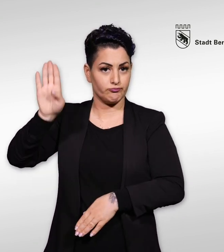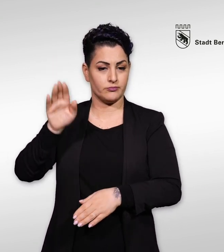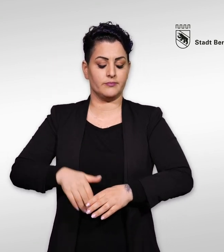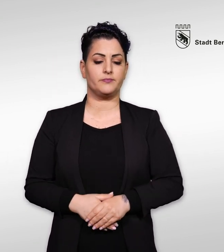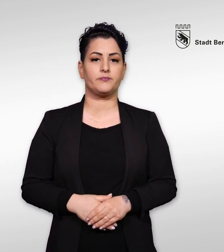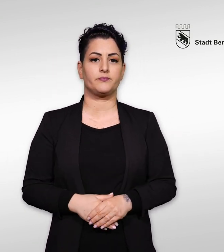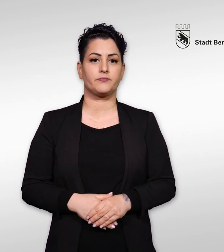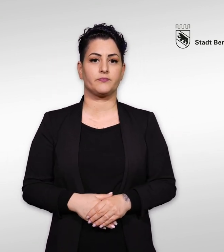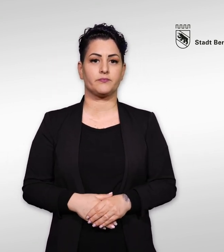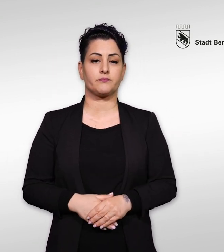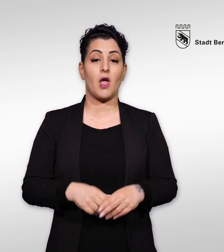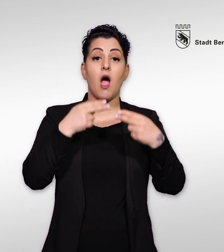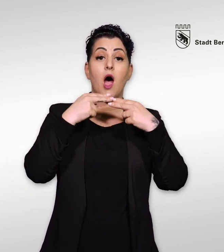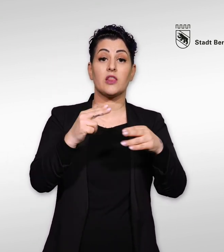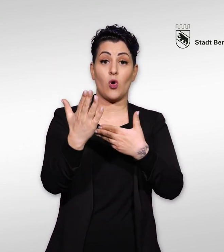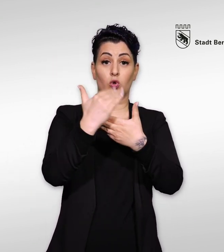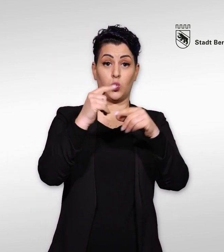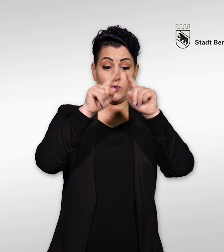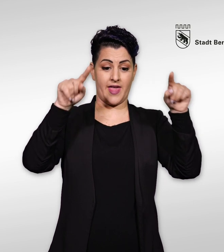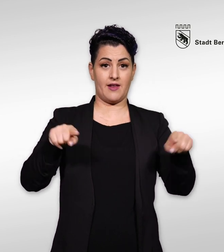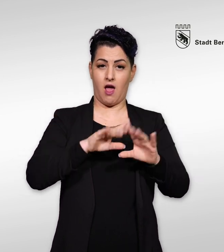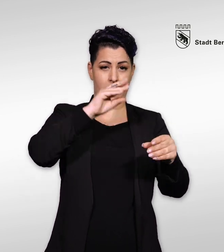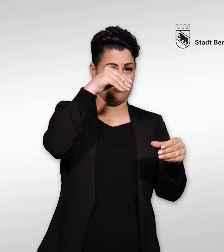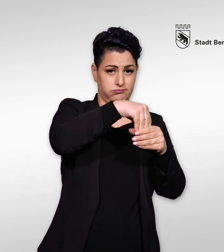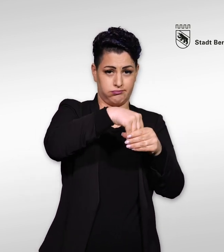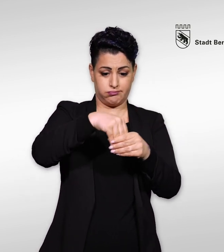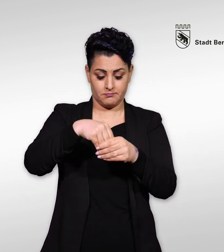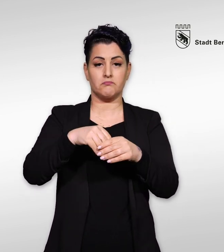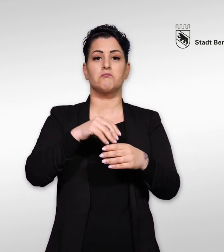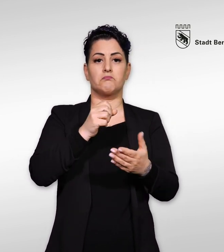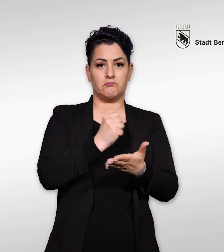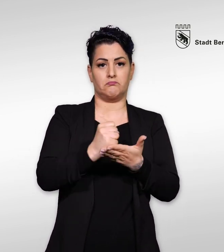Sie können uns das Antwortkuvert mit allen ausgefüllten Unterlagen per Post schicken.